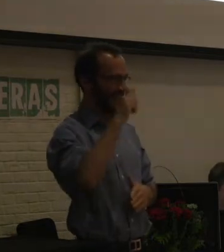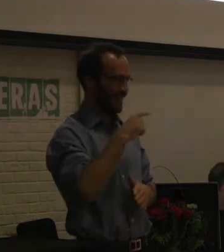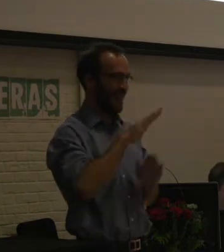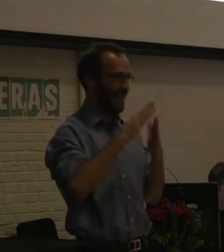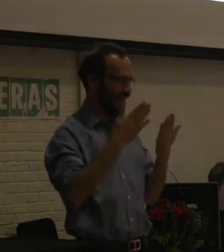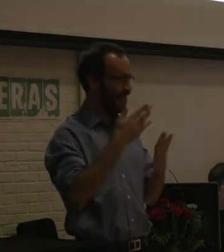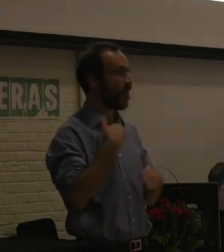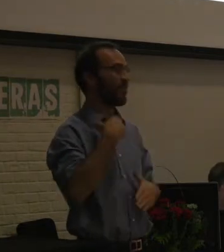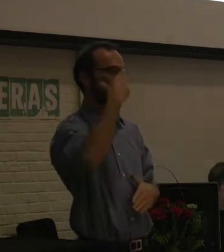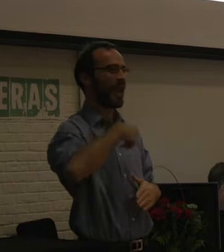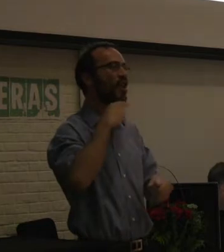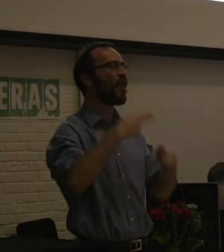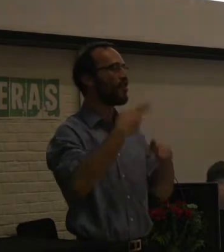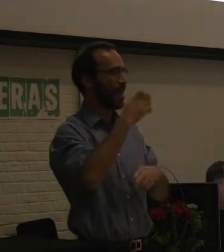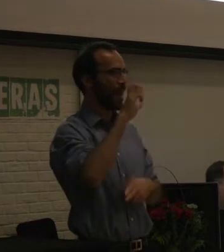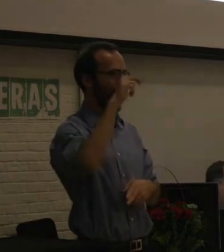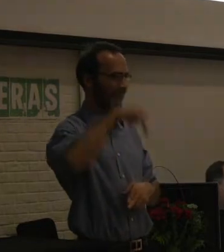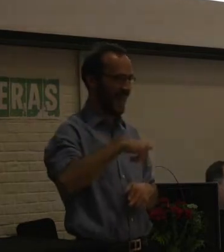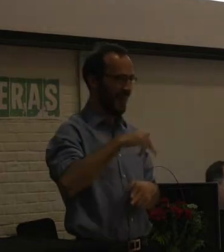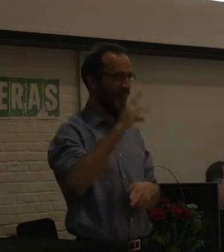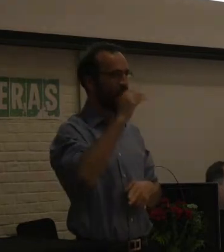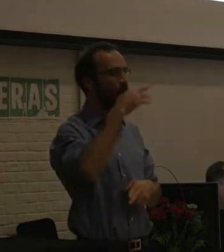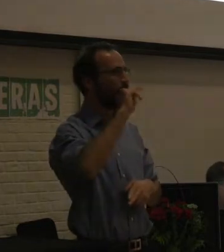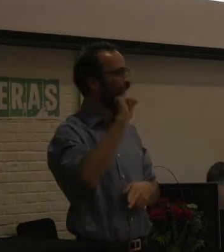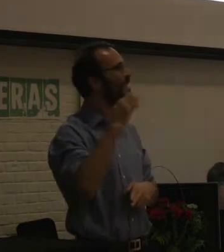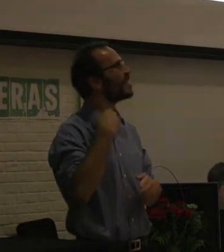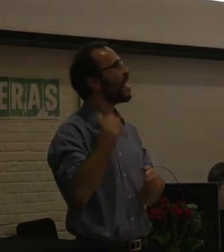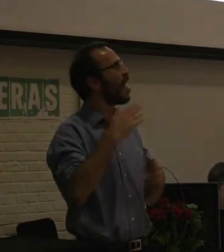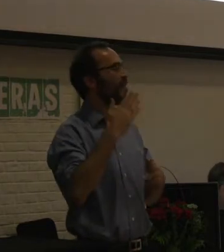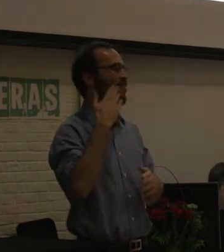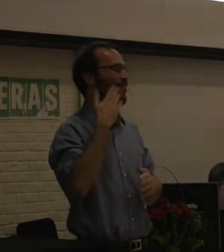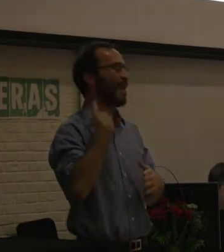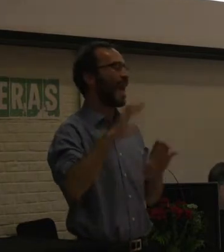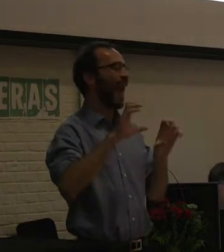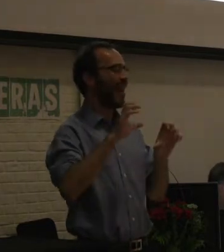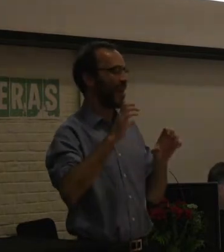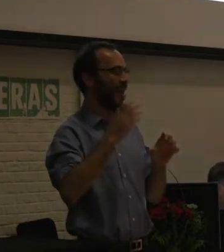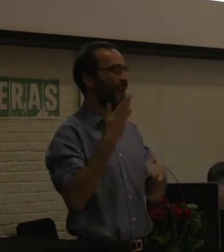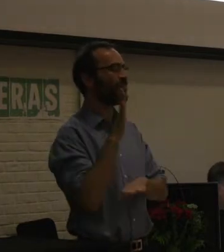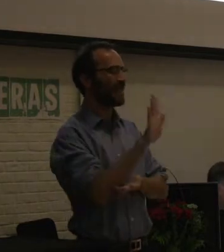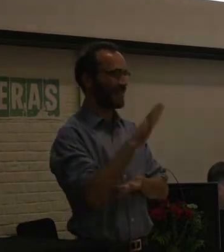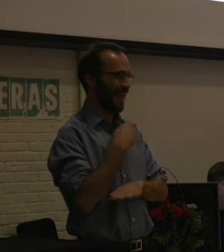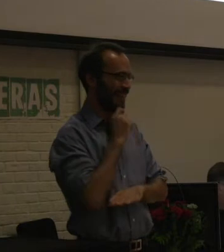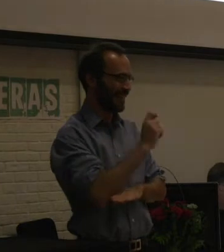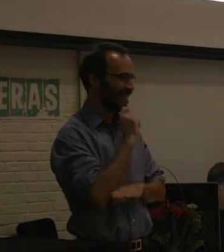directora del programa Mistérica Radio Secreta, que todos los sábados presentamos en M21 Radio, en